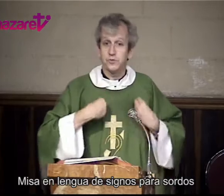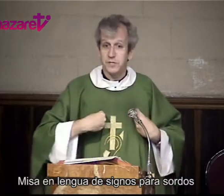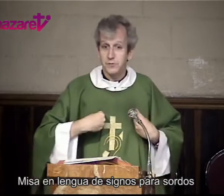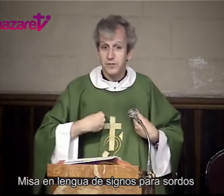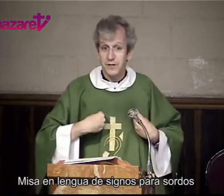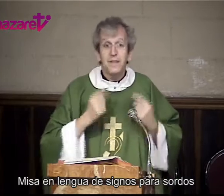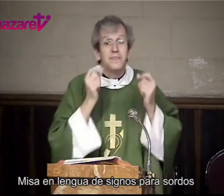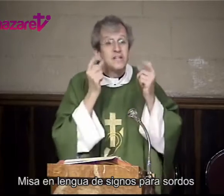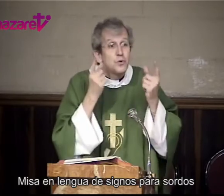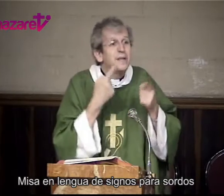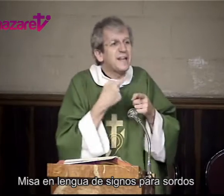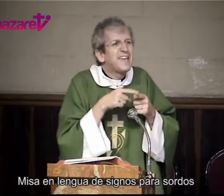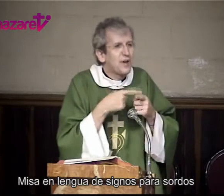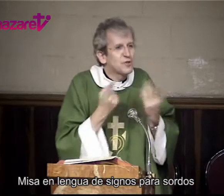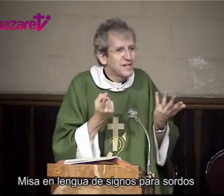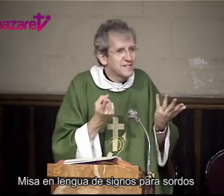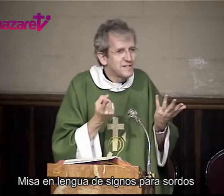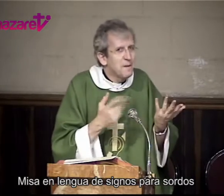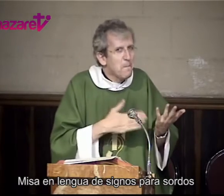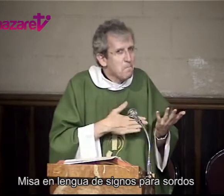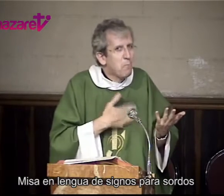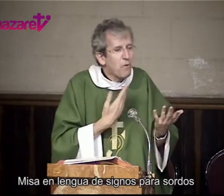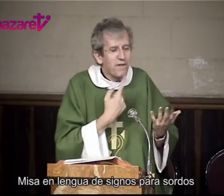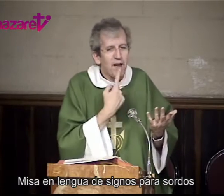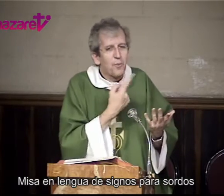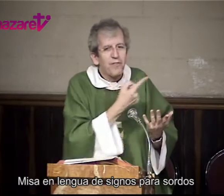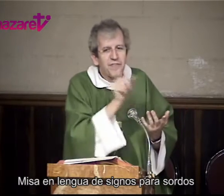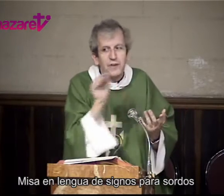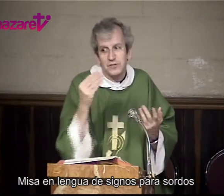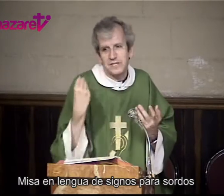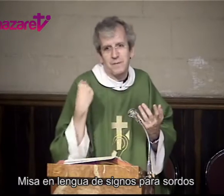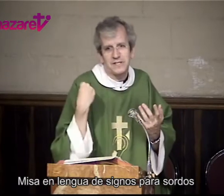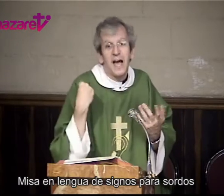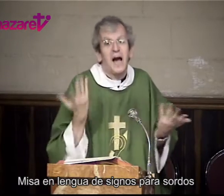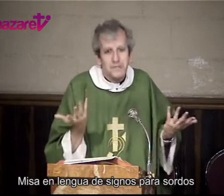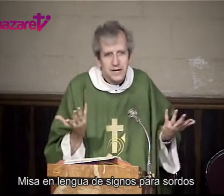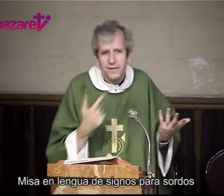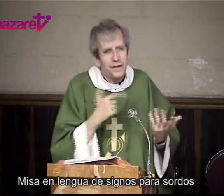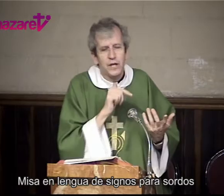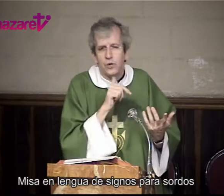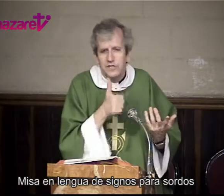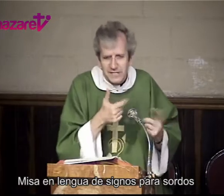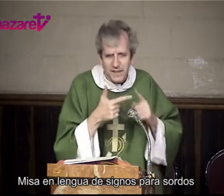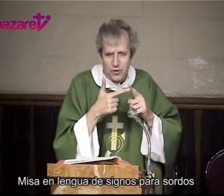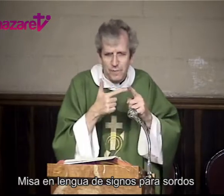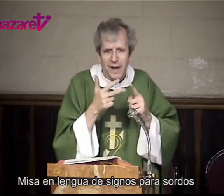mismos. Descubrir qué cosas pueden, a lo mejor, decirnos las demás, avisar, decir, lo estás haciendo mal, esto,